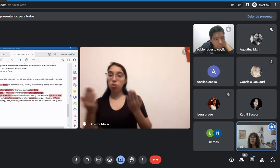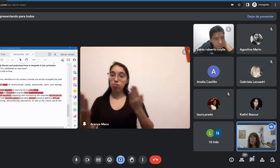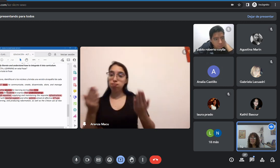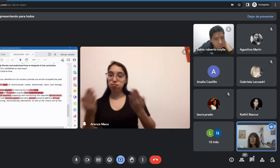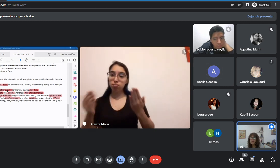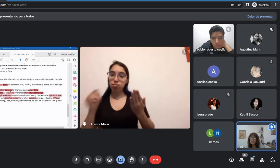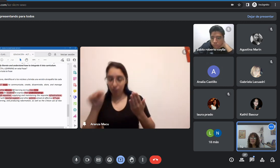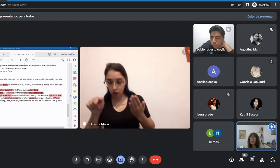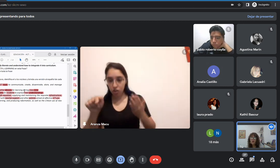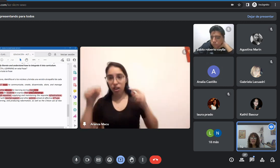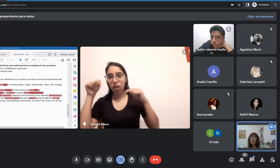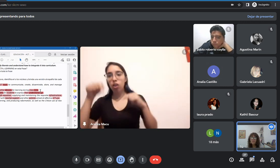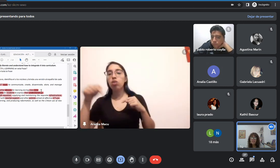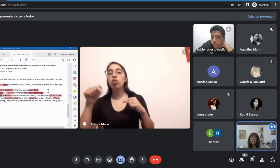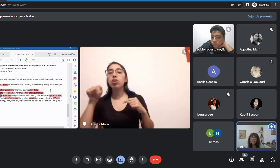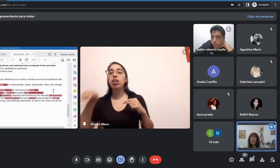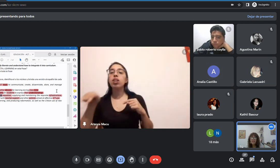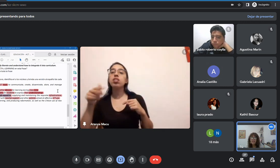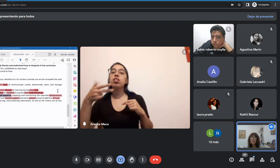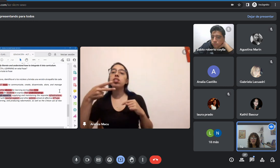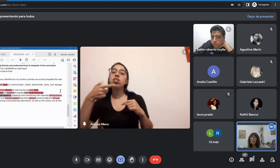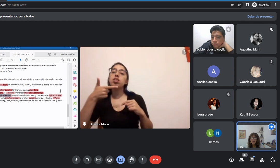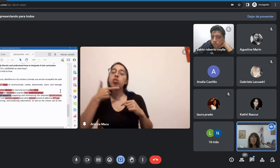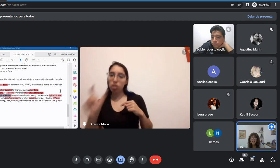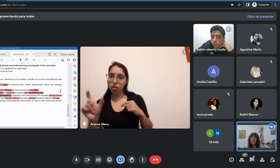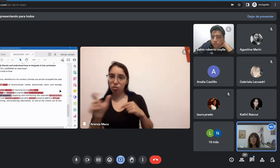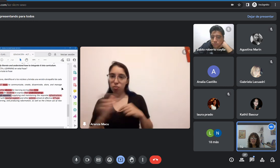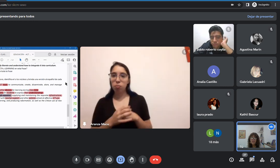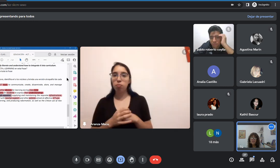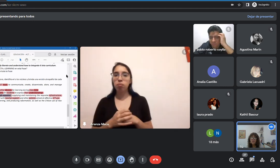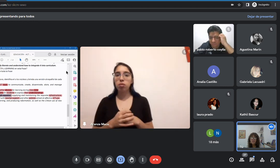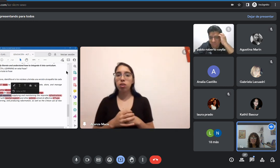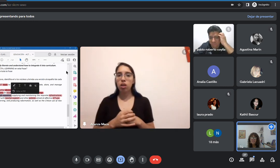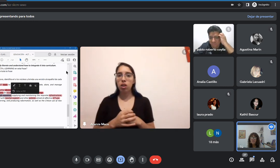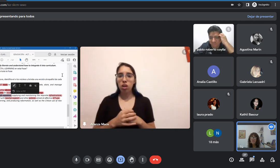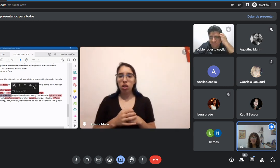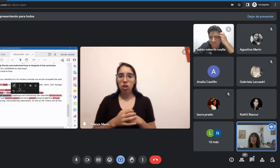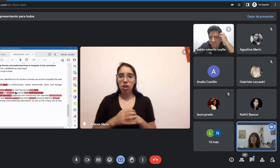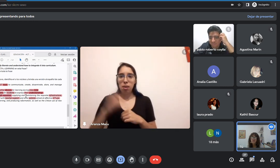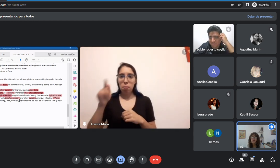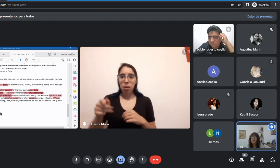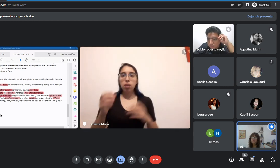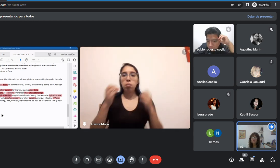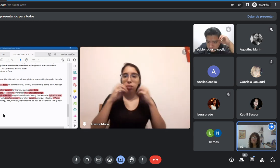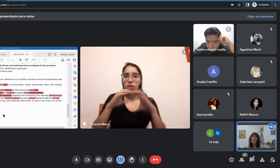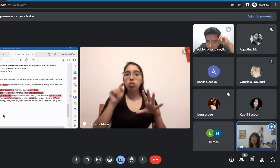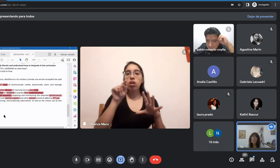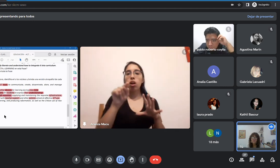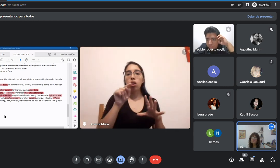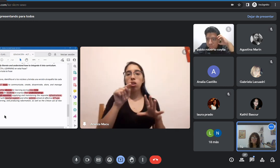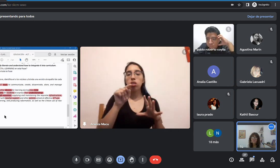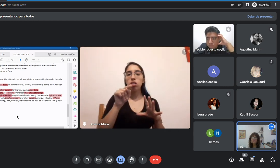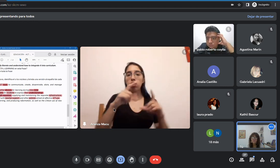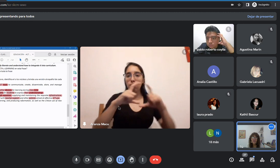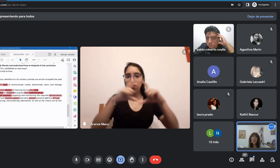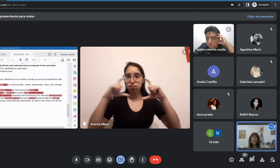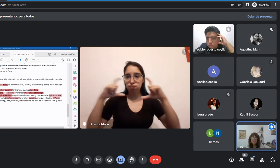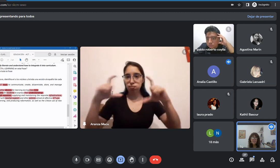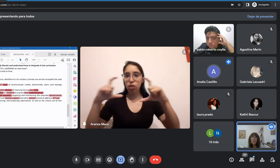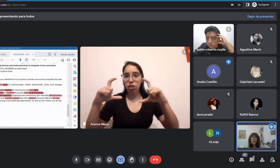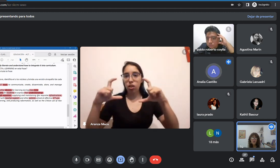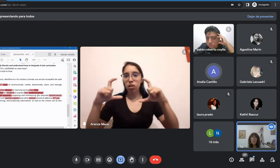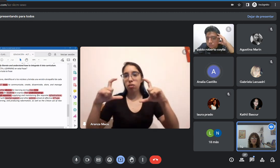Si hay un artículo, ahí comienza el bloque de lectura. Entonces, ahí me va a quedar todo eso encerrado. Acá